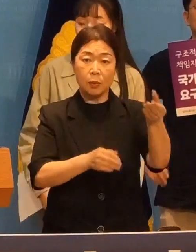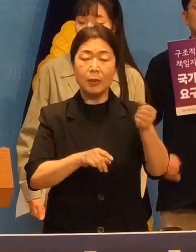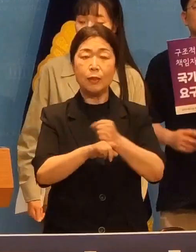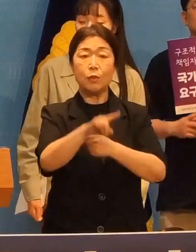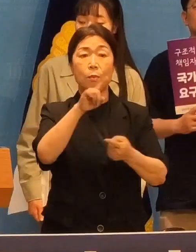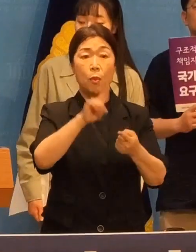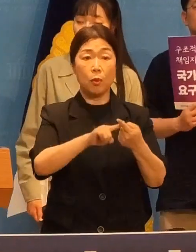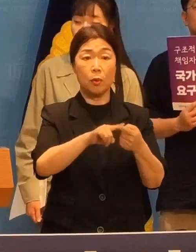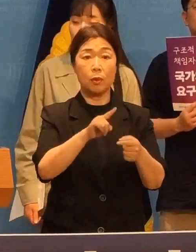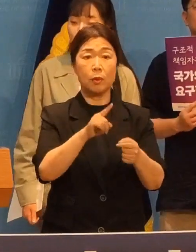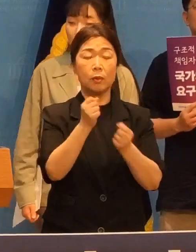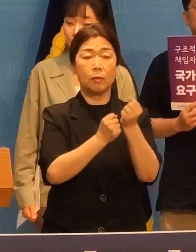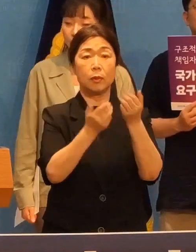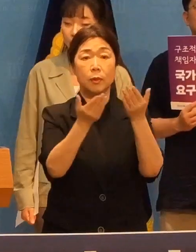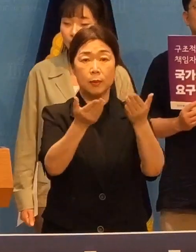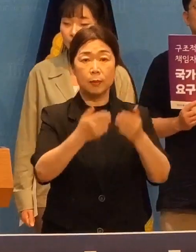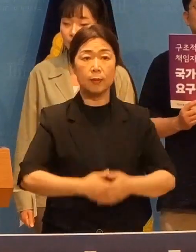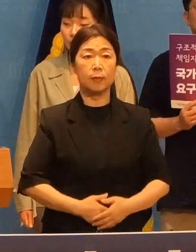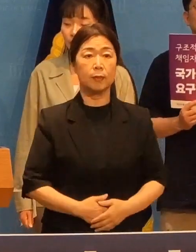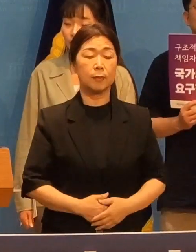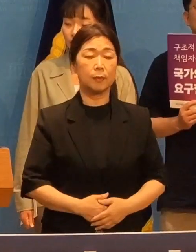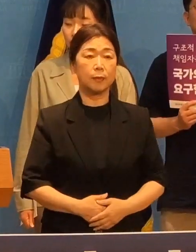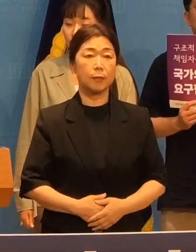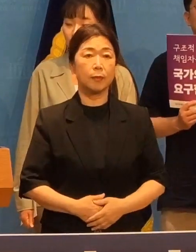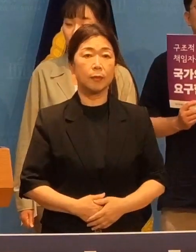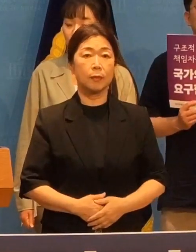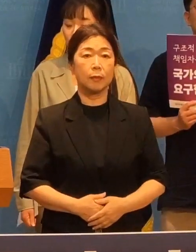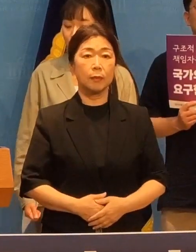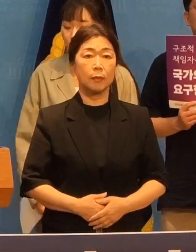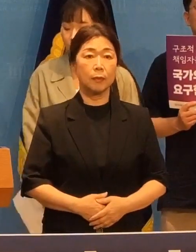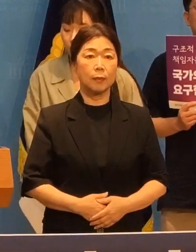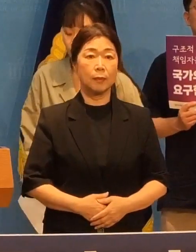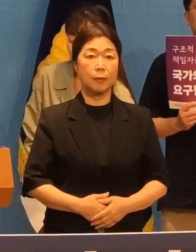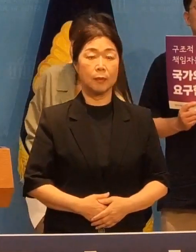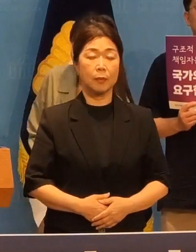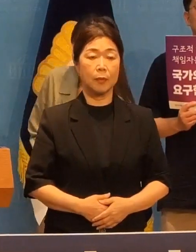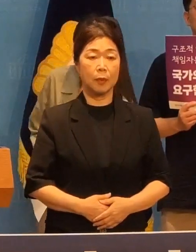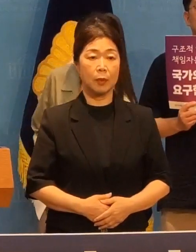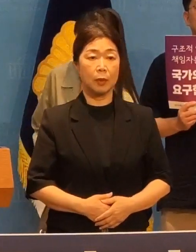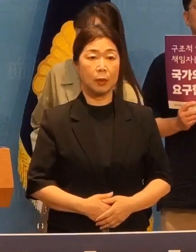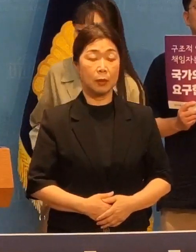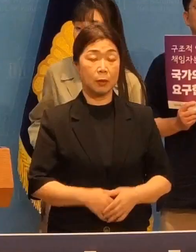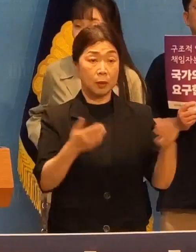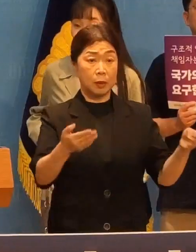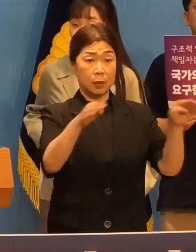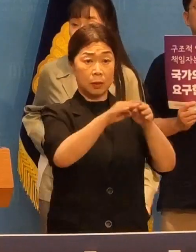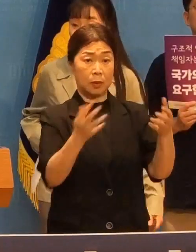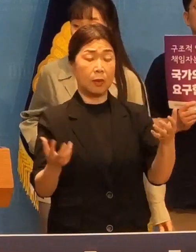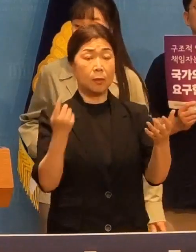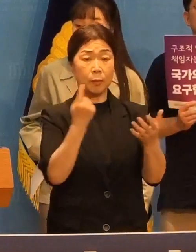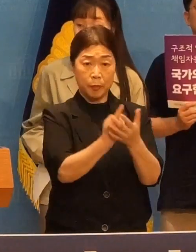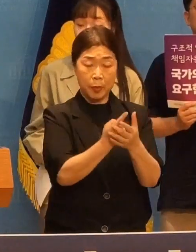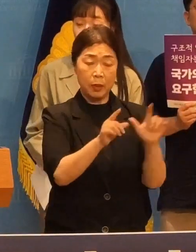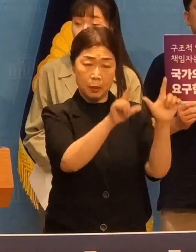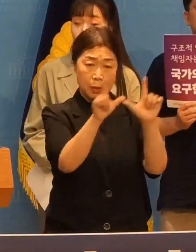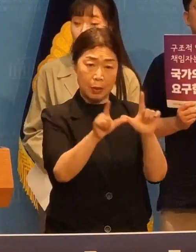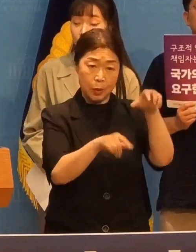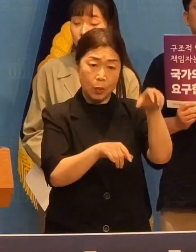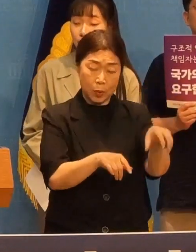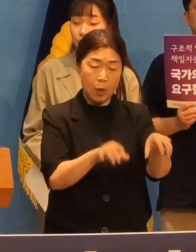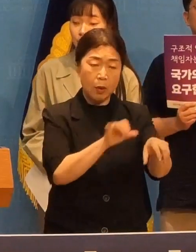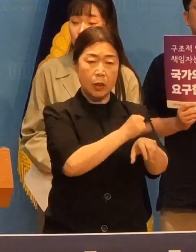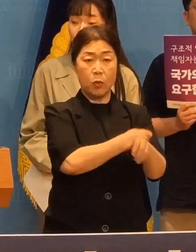먼저 말씀드리도록 하겠습니다. 오늘 기자회견은 집단 수용시설 등에서 발생한 인권 침해